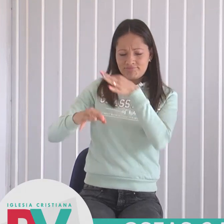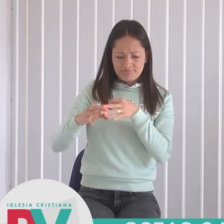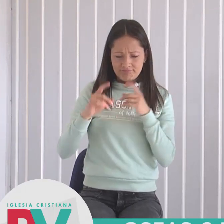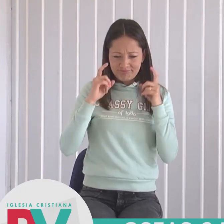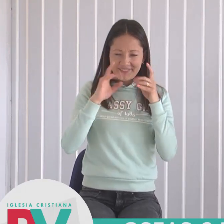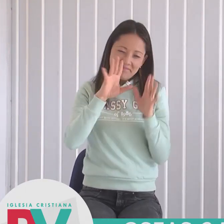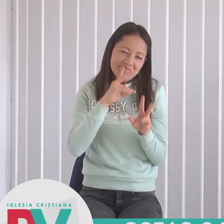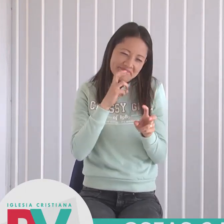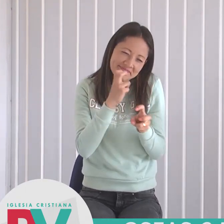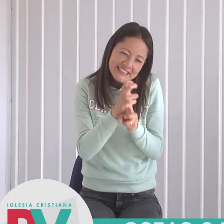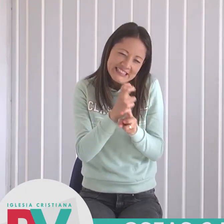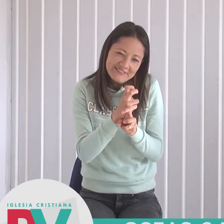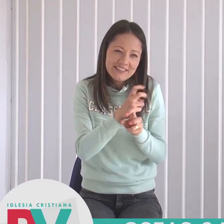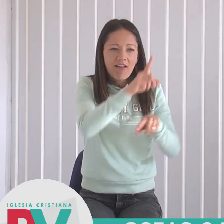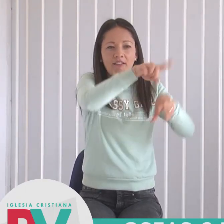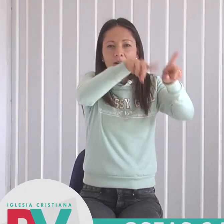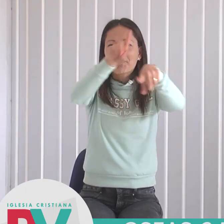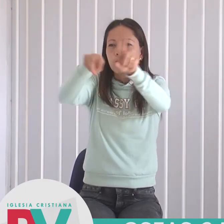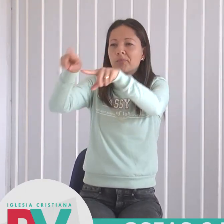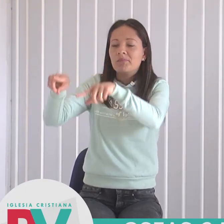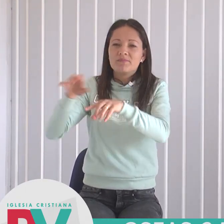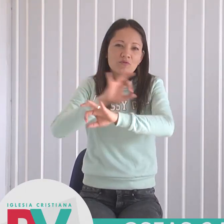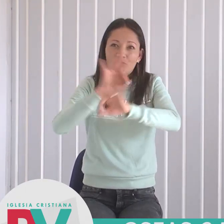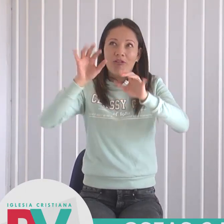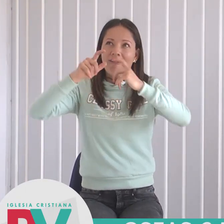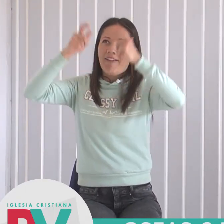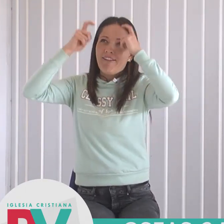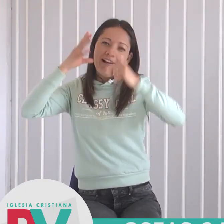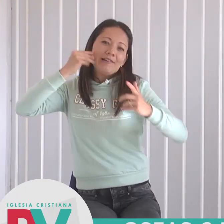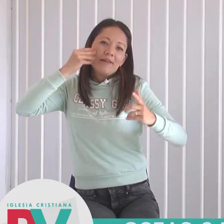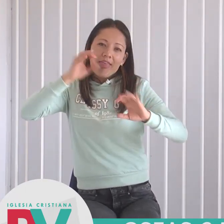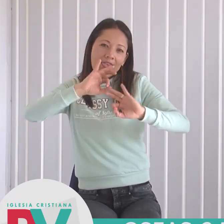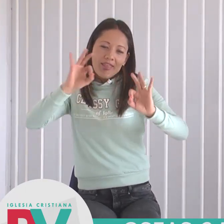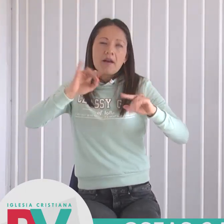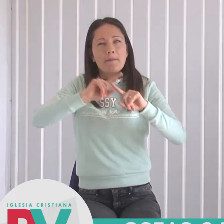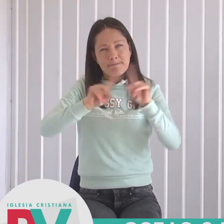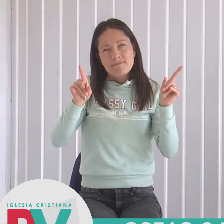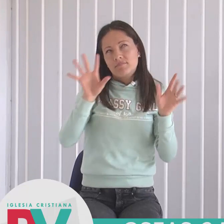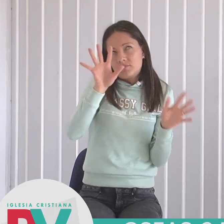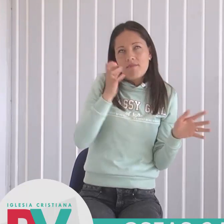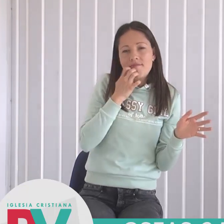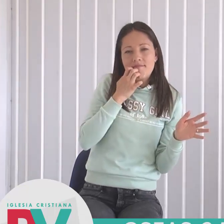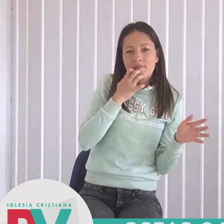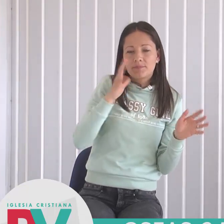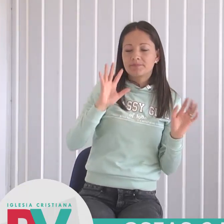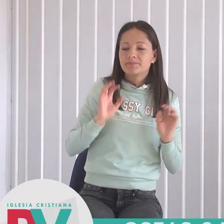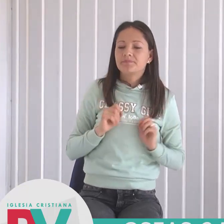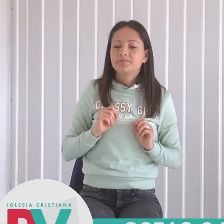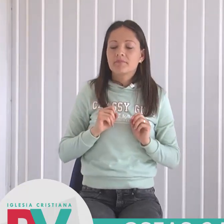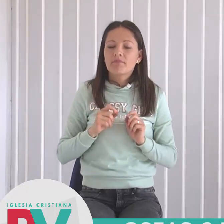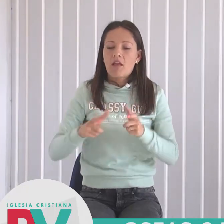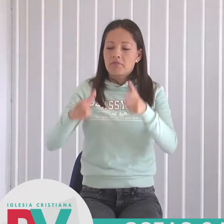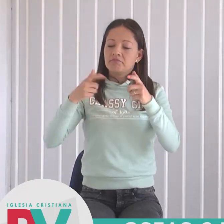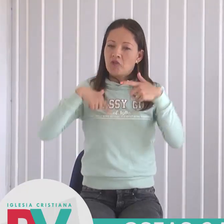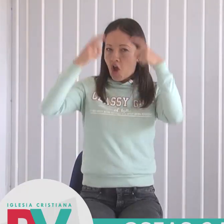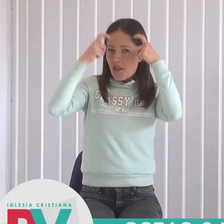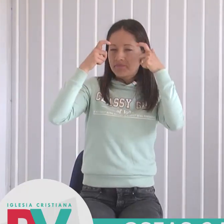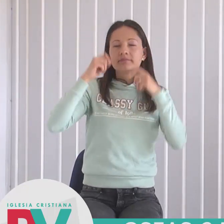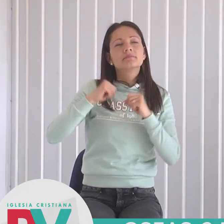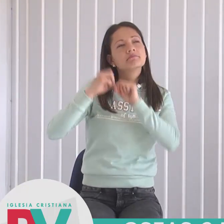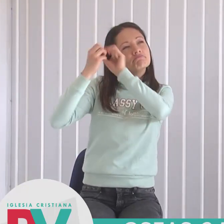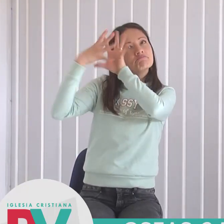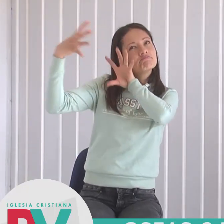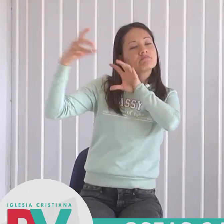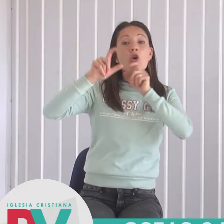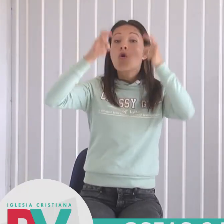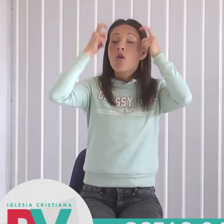Difícil porque creo que ninguno de los que estamos conectados hemos sido rey, ¿verdad? Pero hay una característica del rey. ¿Cuál es?